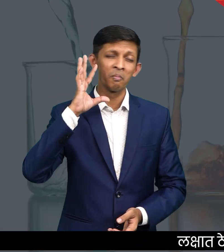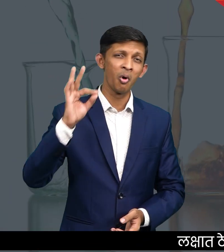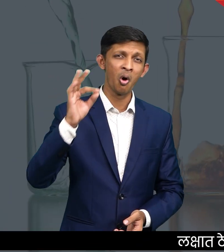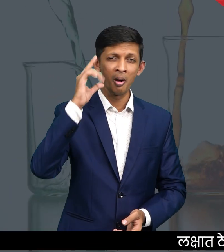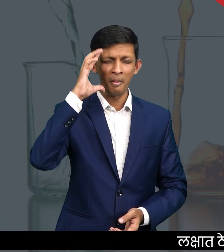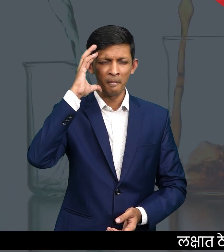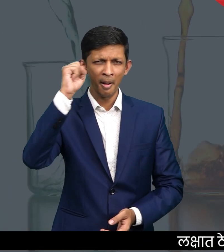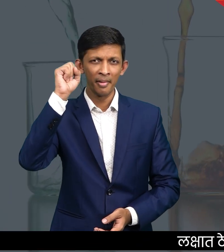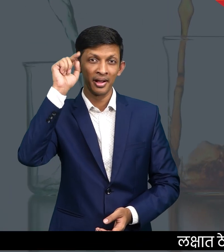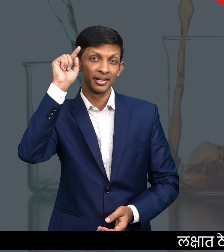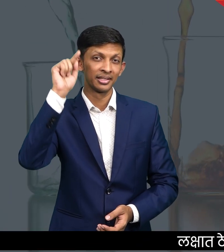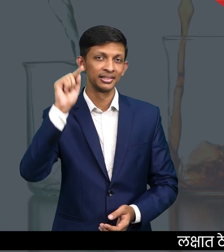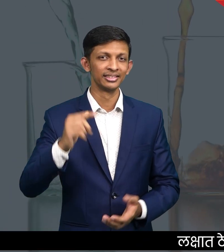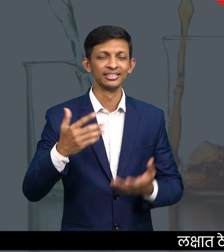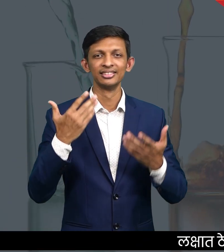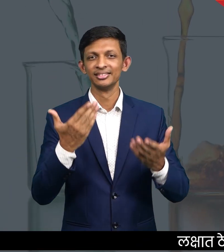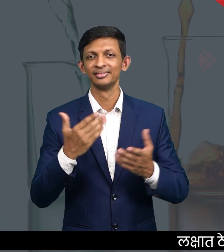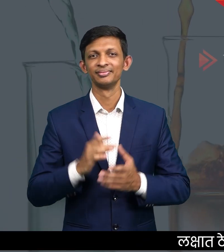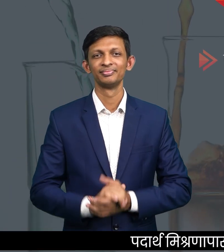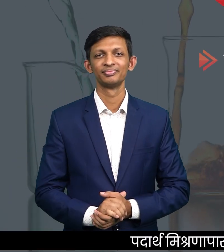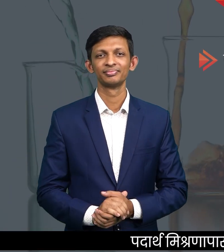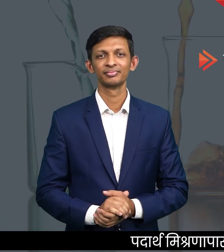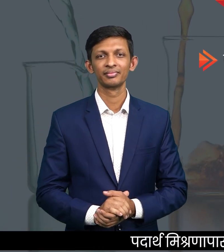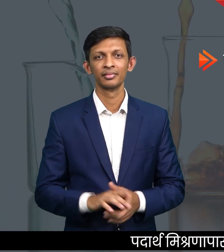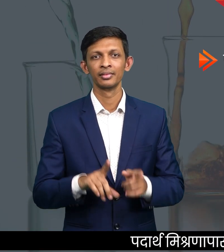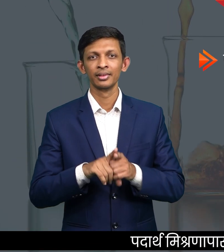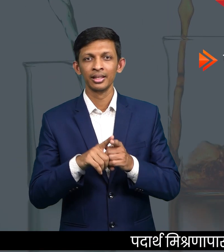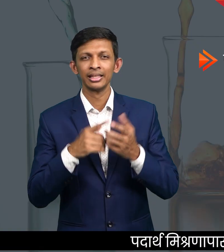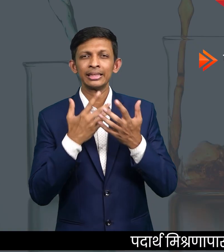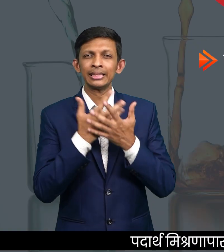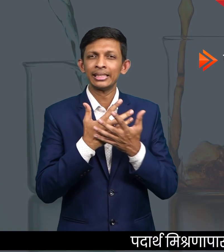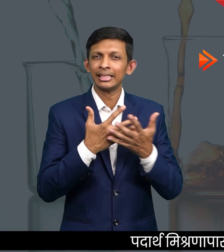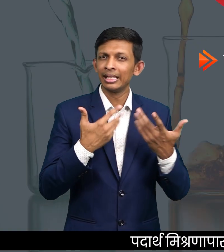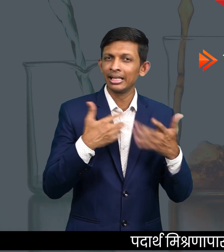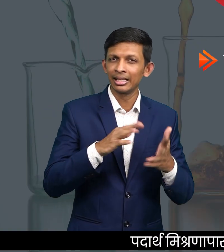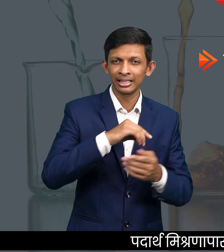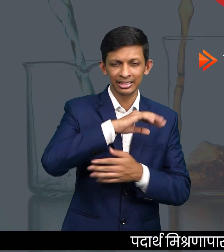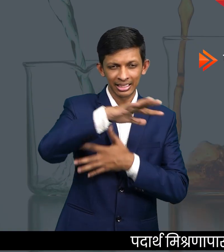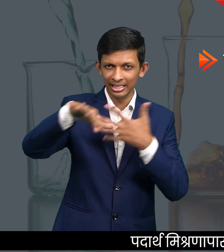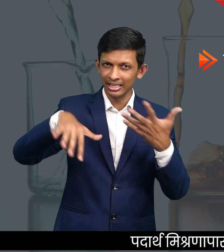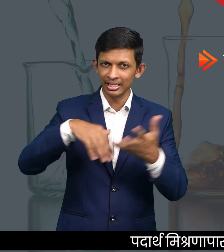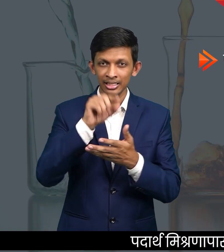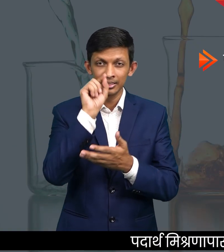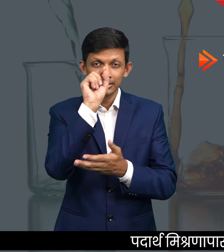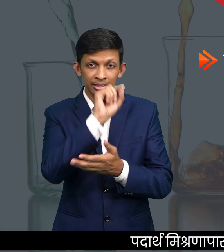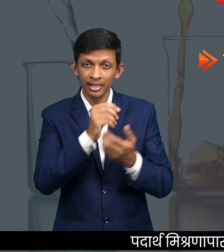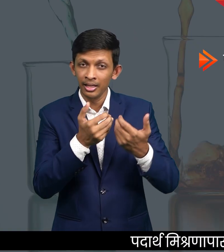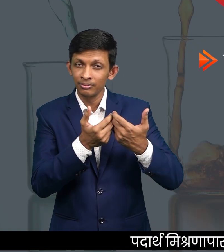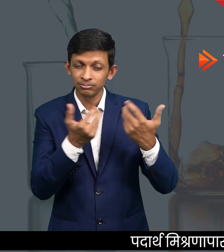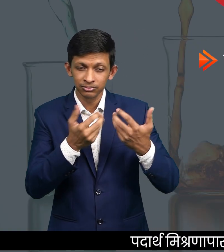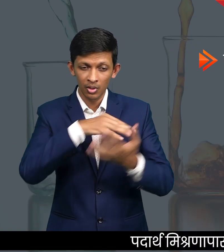लक्षात ठेवण्याजोगे मुद्दे. पदार्थ मिश्रणापासून वेगळे करता येतात.